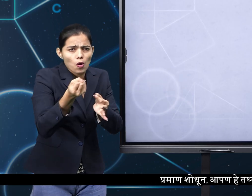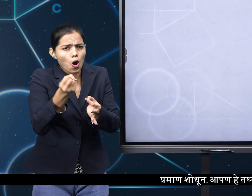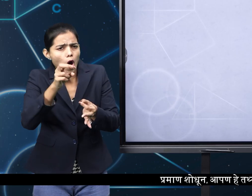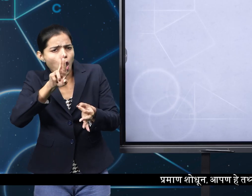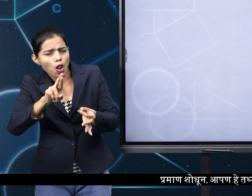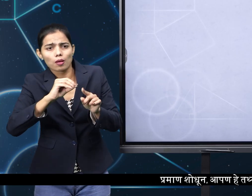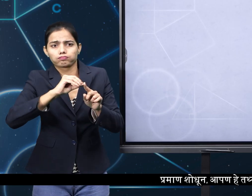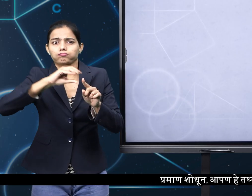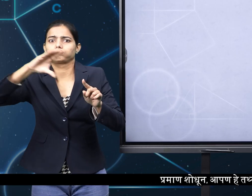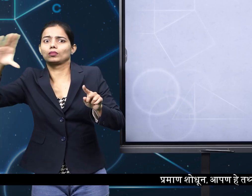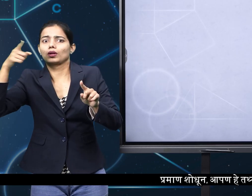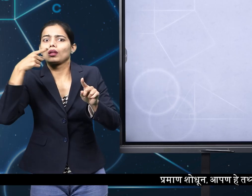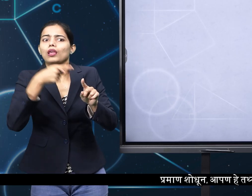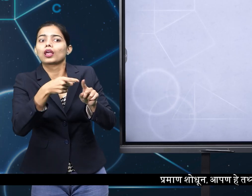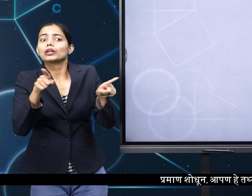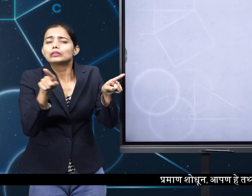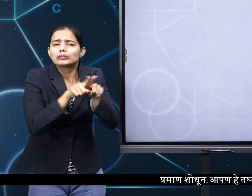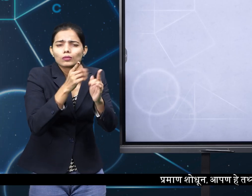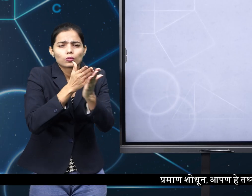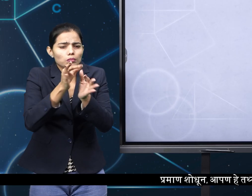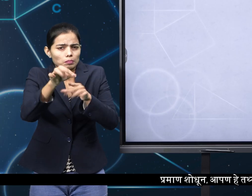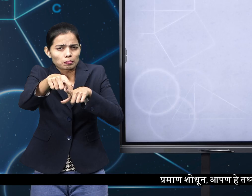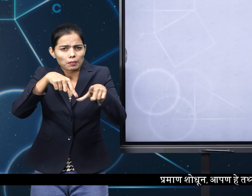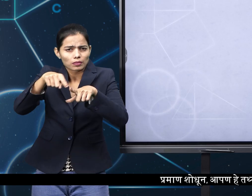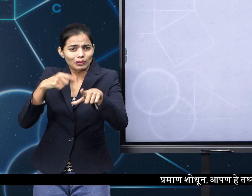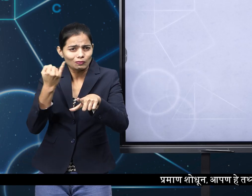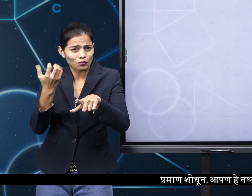प्रमाण शोधून आपण हे तथ्य वापरू शकतो की